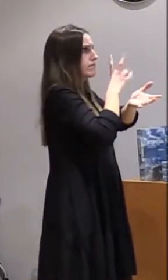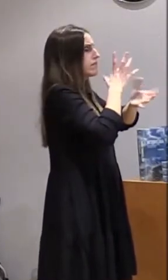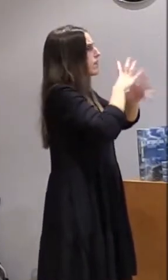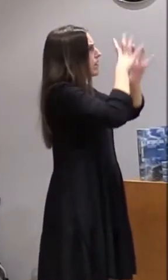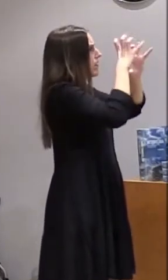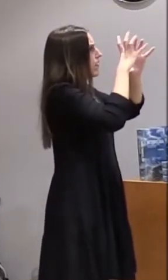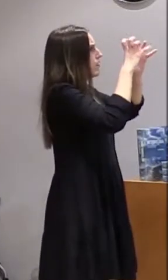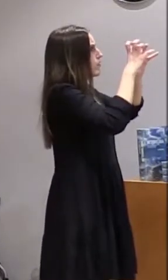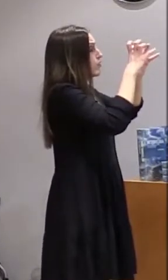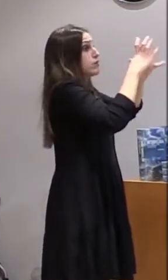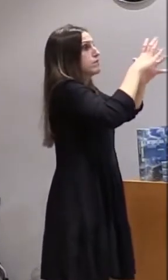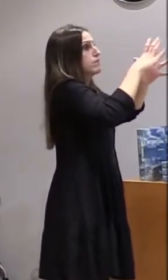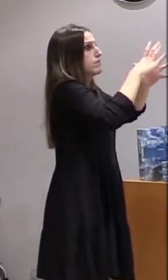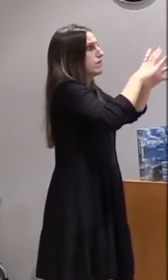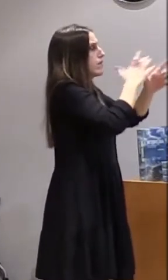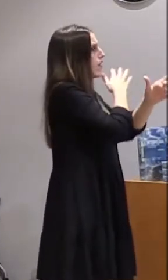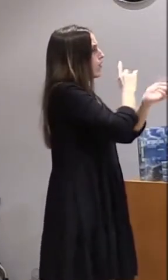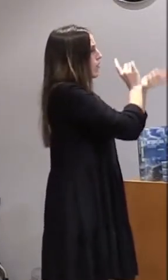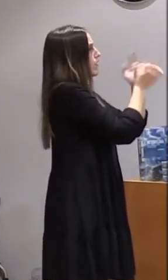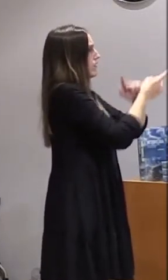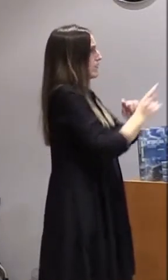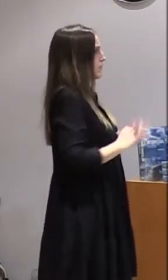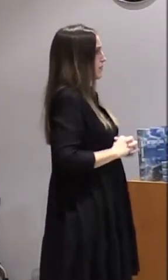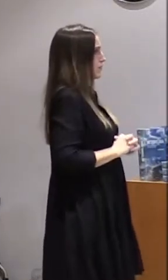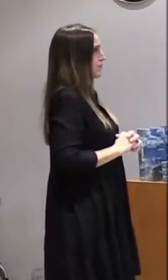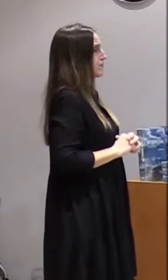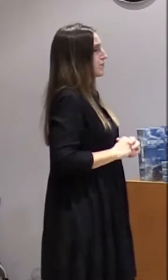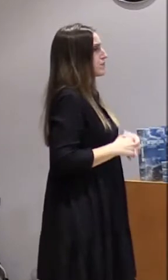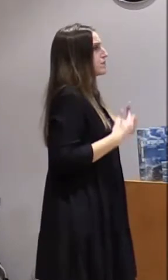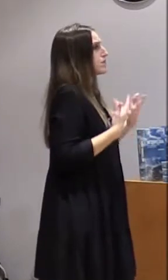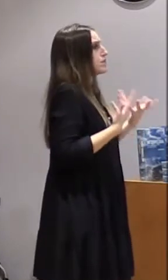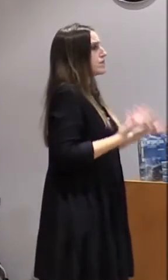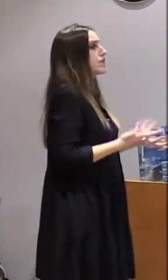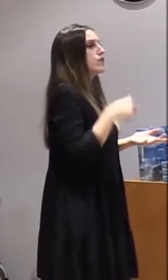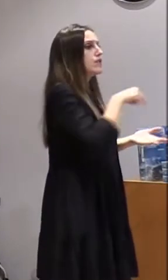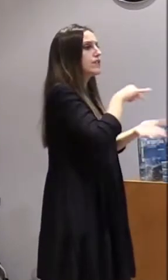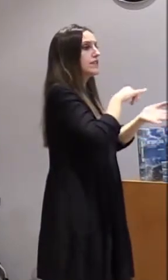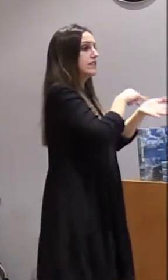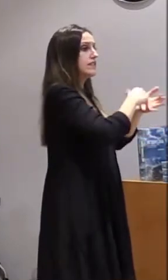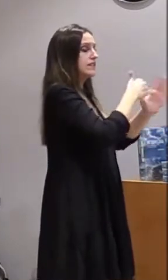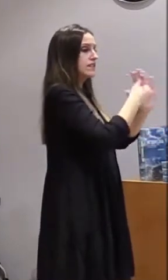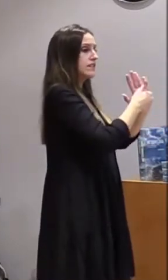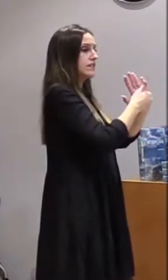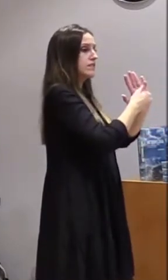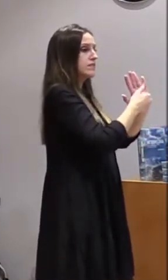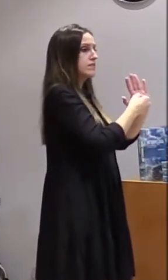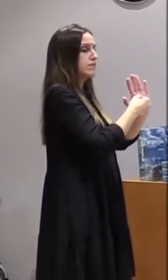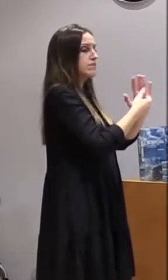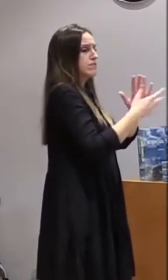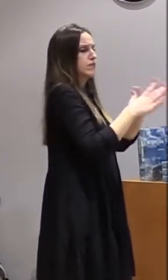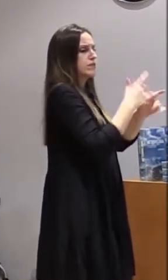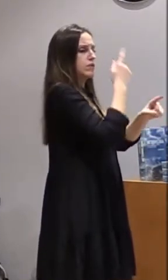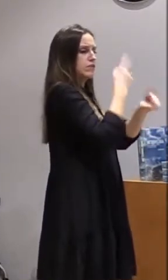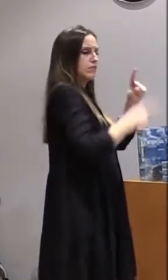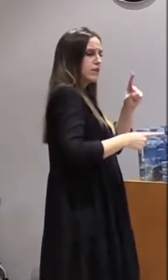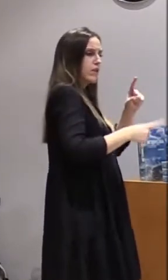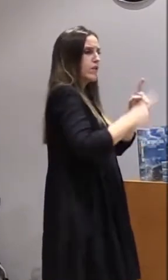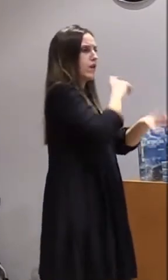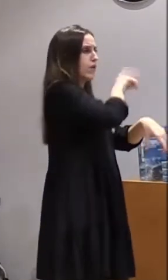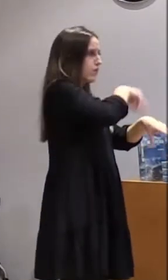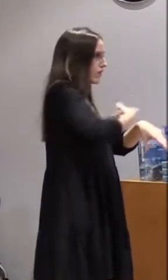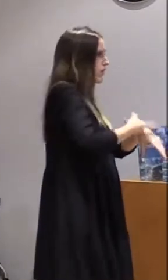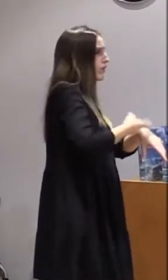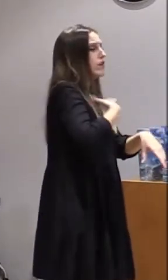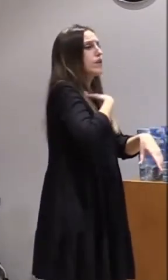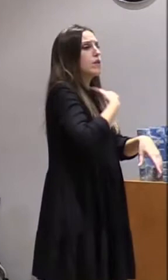la nube no tiene nada que ver con lo que estaba pintando. Entonces, con esa técnica, en media hora, una hora, era